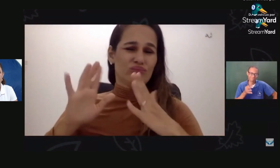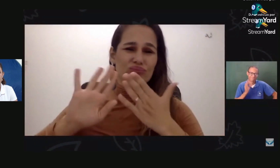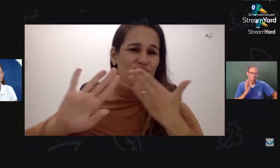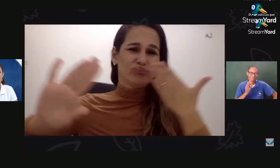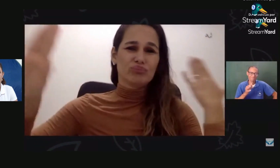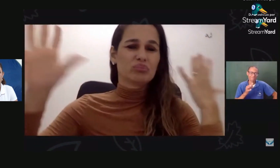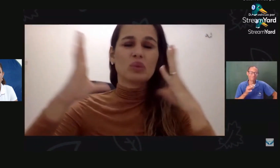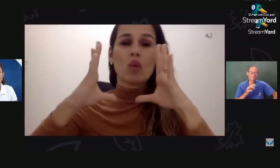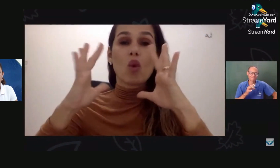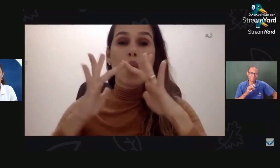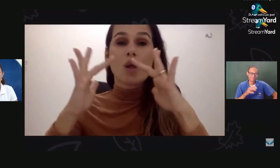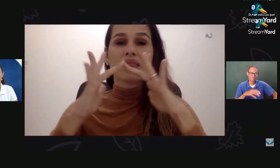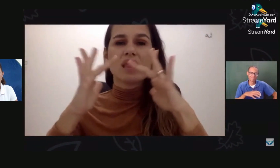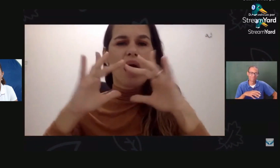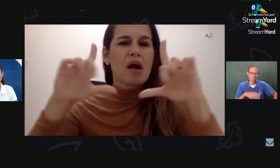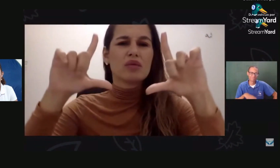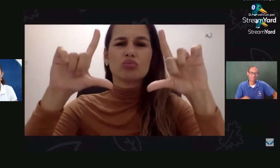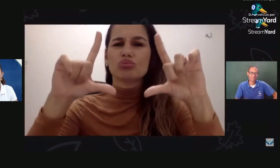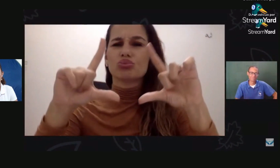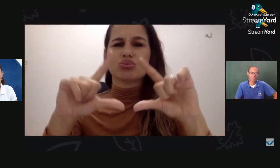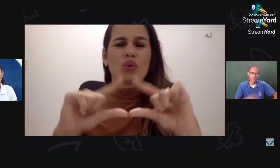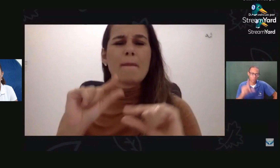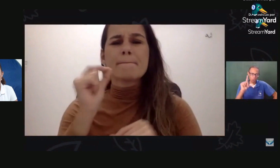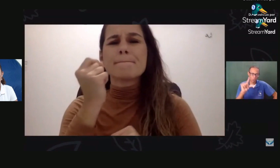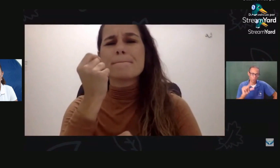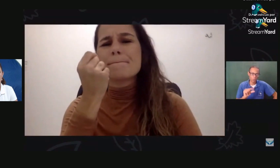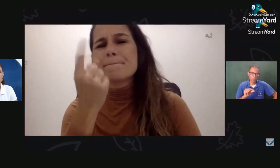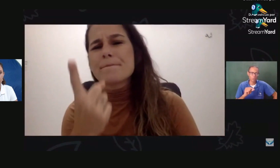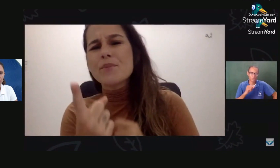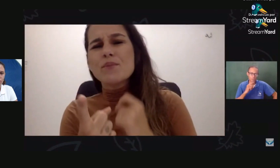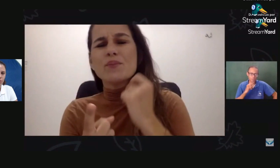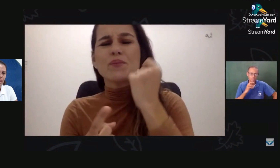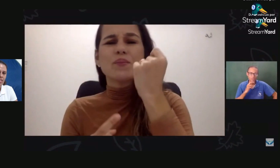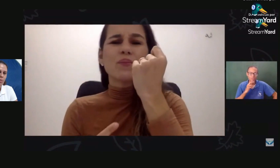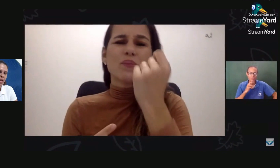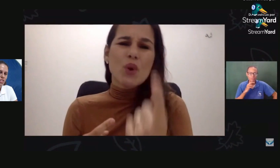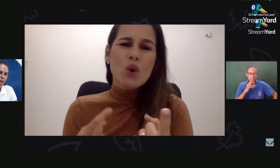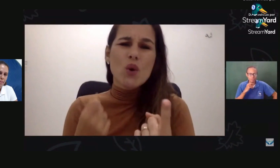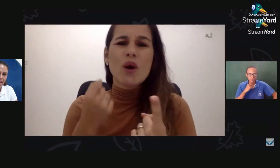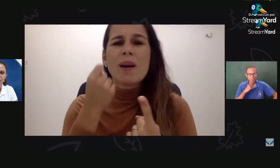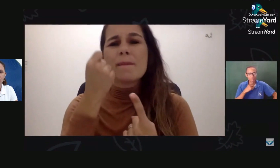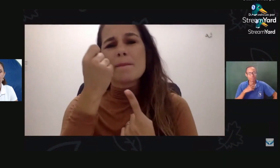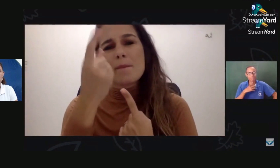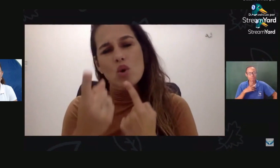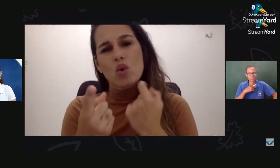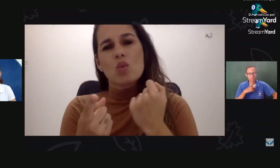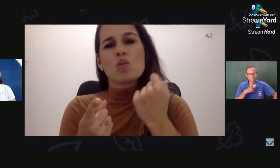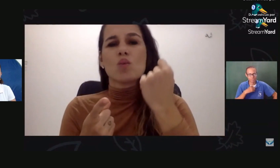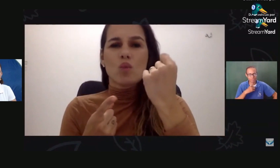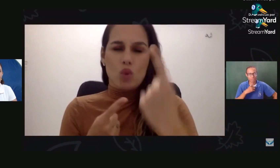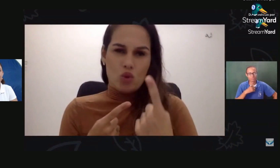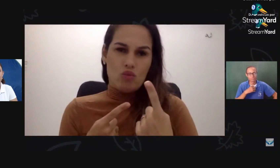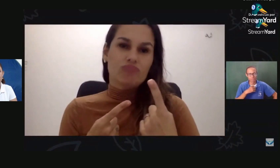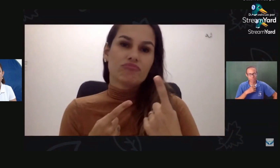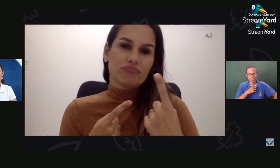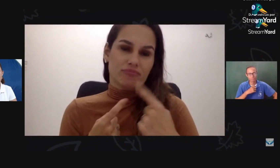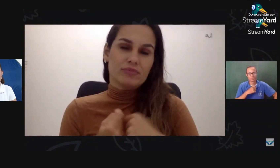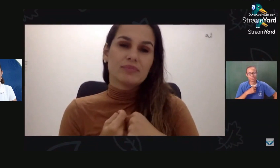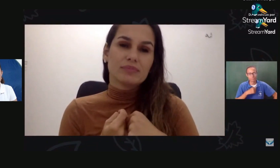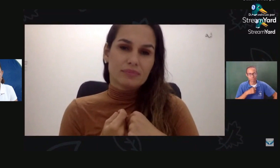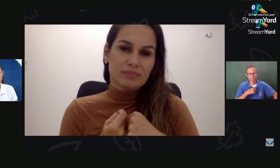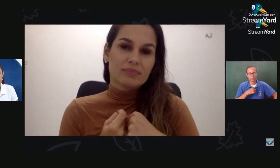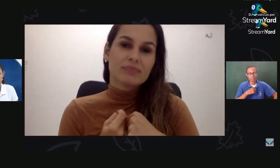fechada. E, então, eu me afastei, o contato diminuiu muito, é esporadicamente que a gente tem um contato.